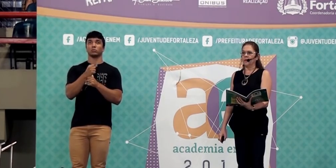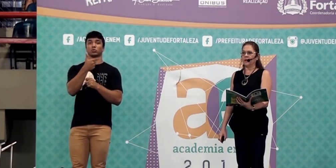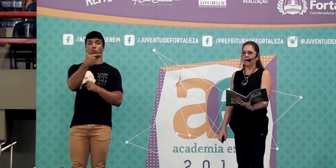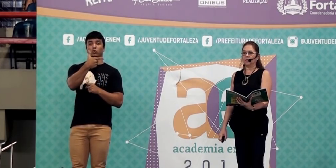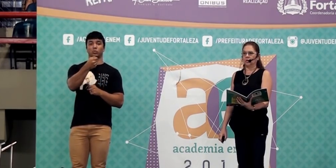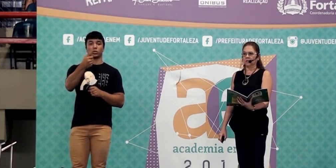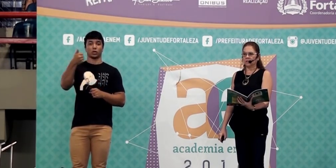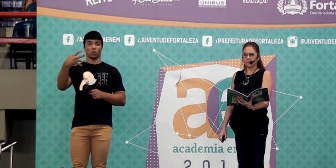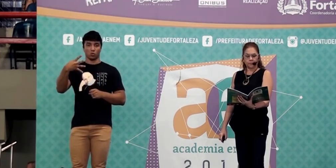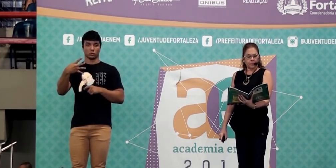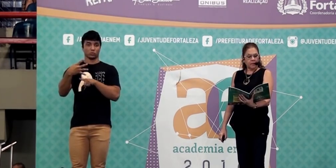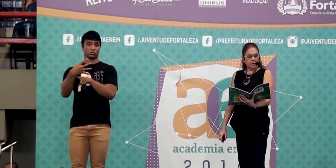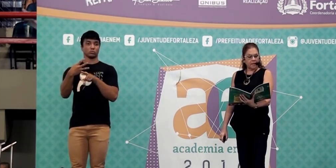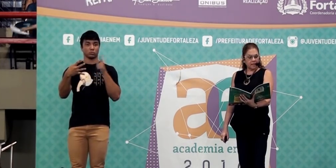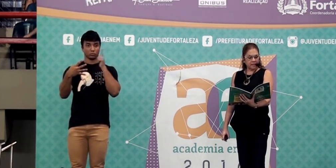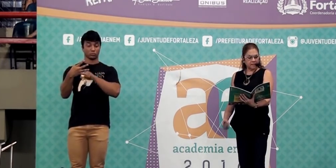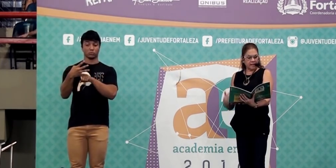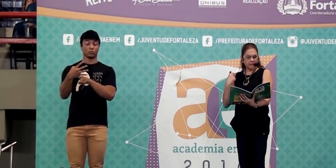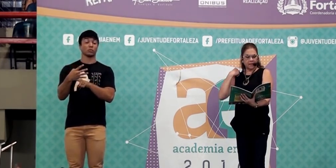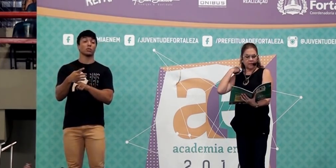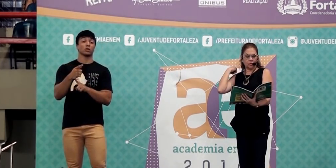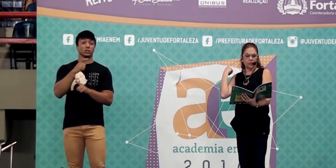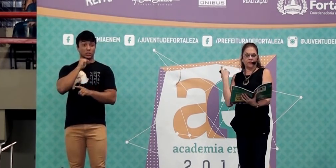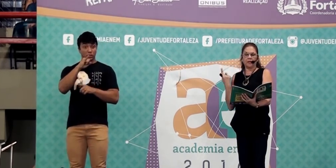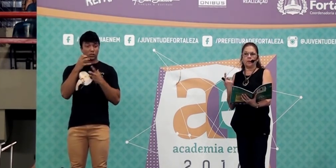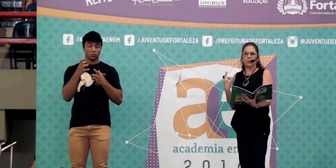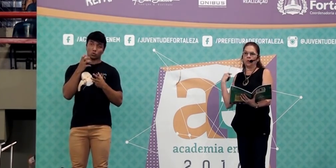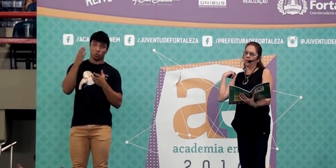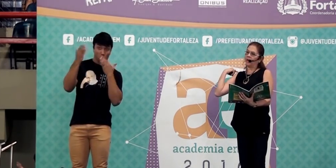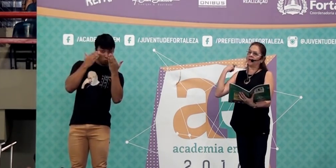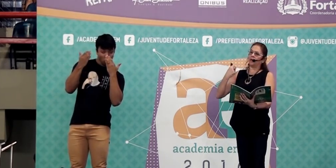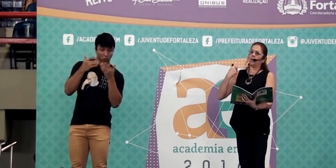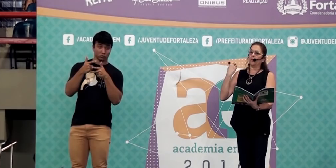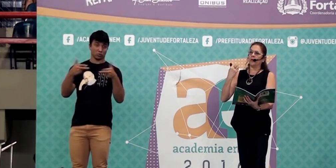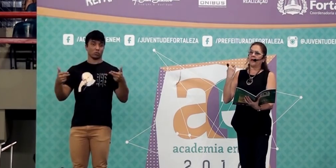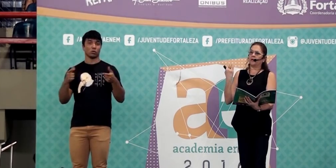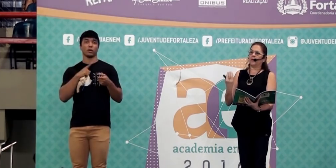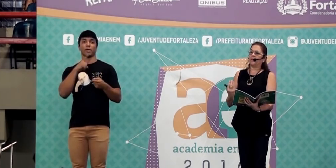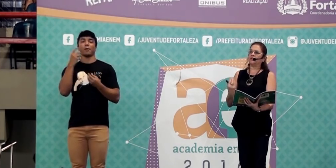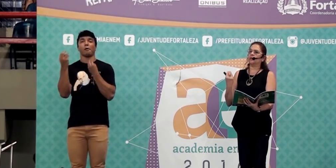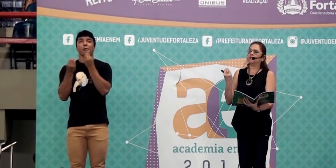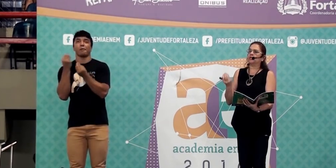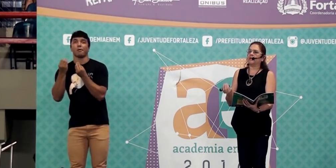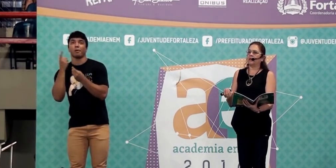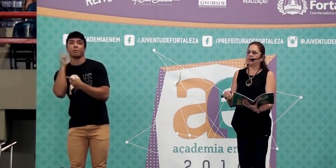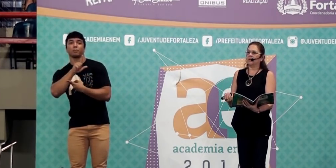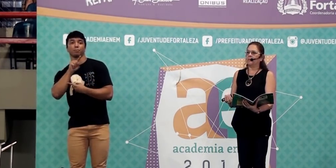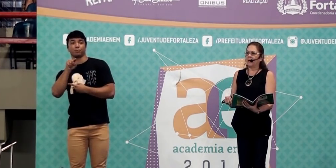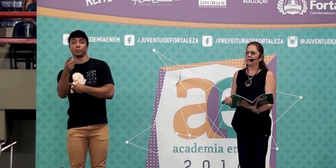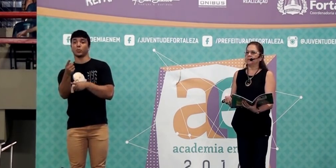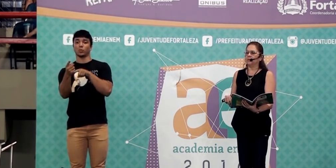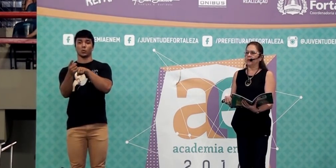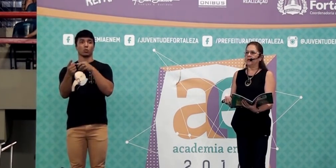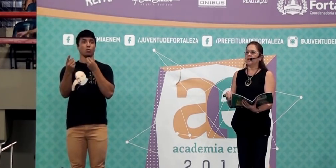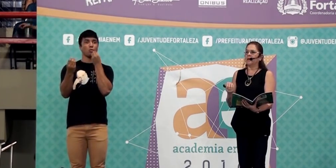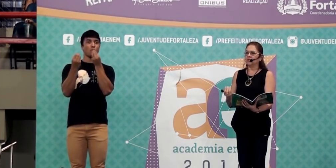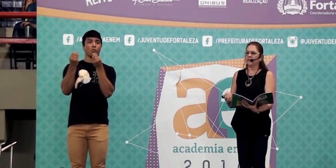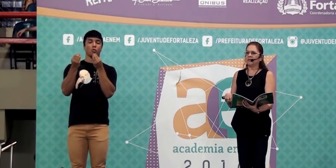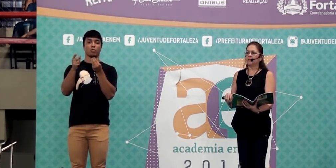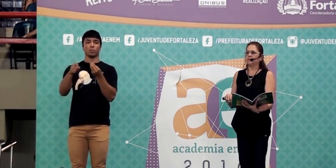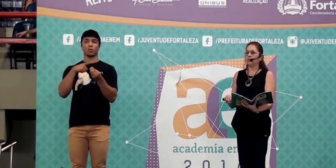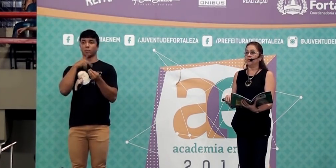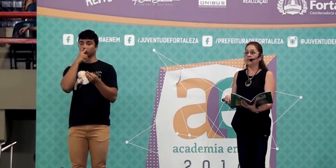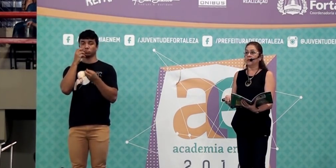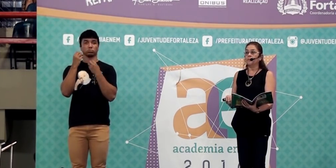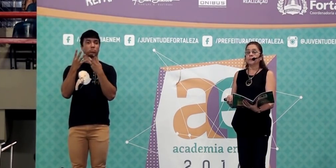atrasado, 2014. Quem quiser ter dúvida, como é que uma pessoa tira a nota máxima no Enem, quem